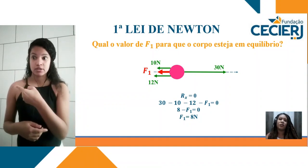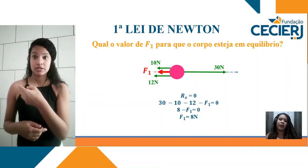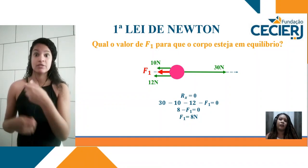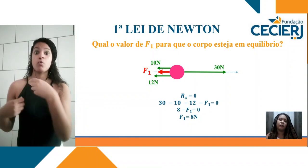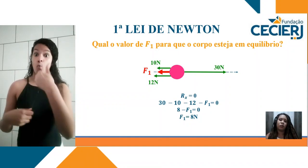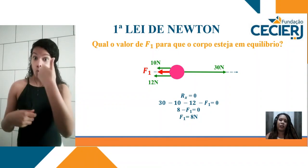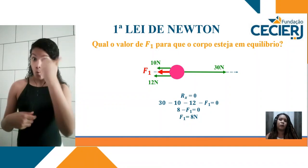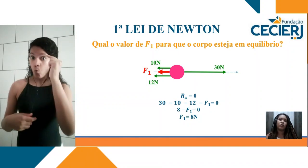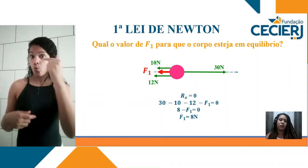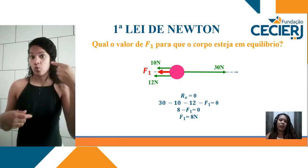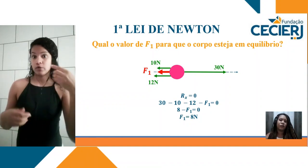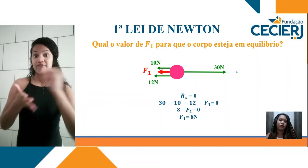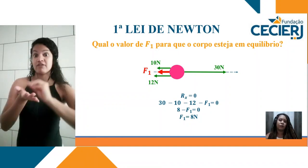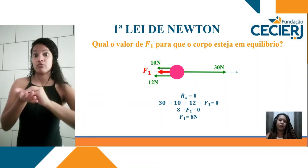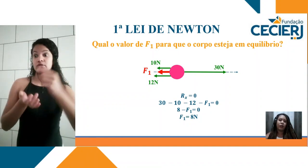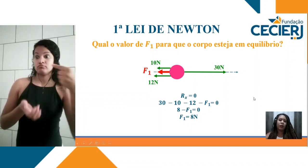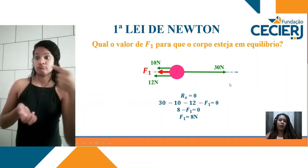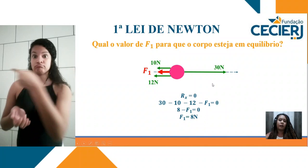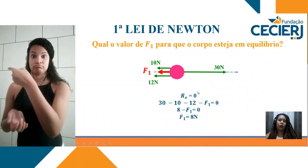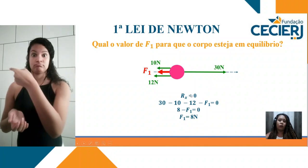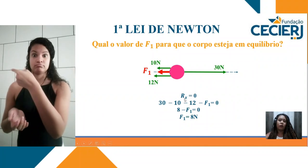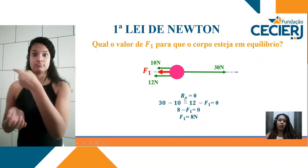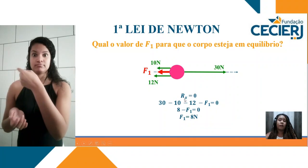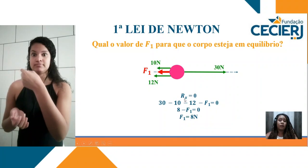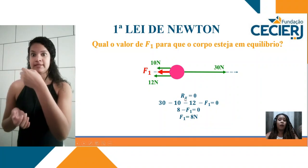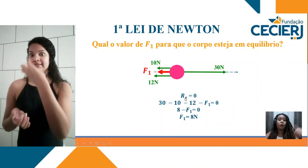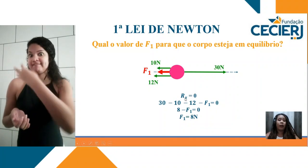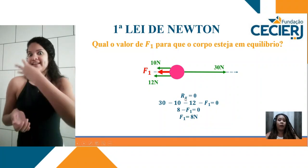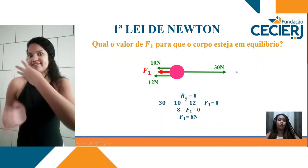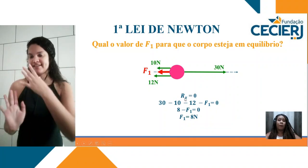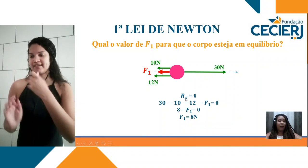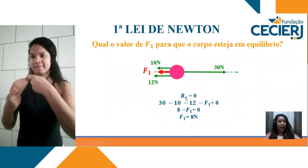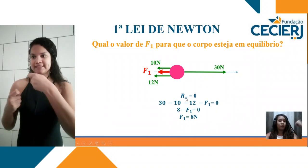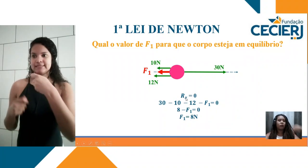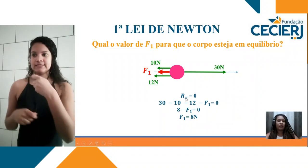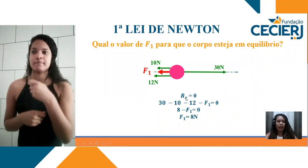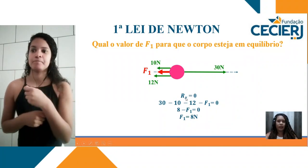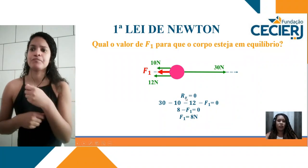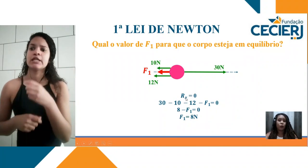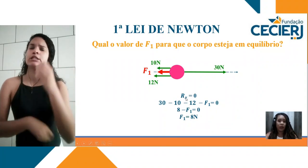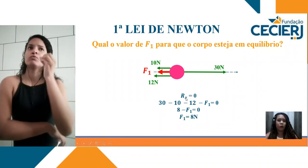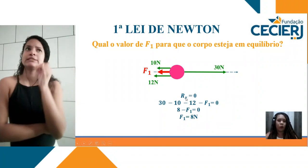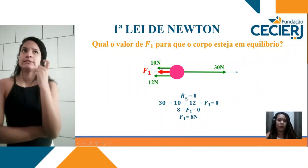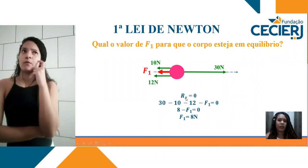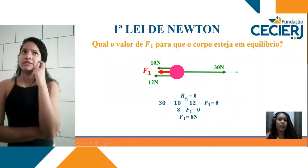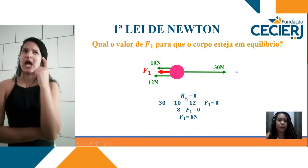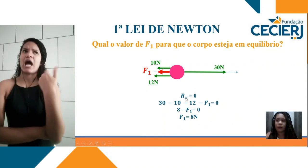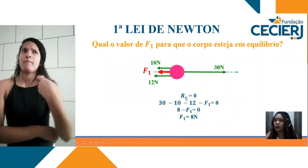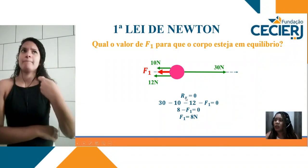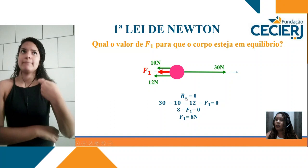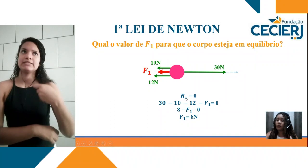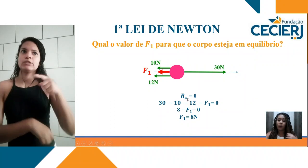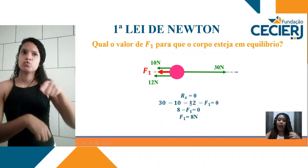para a esquerda, estaria para o sentido negativo. Então, se eu já parto da ideia de que eu quero um corpo em